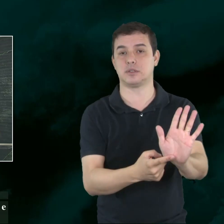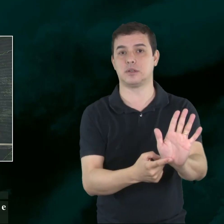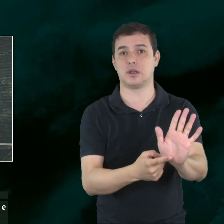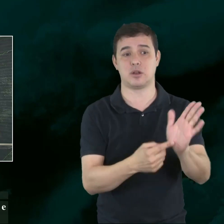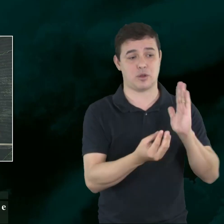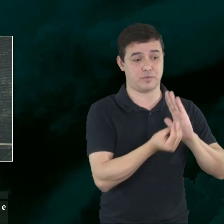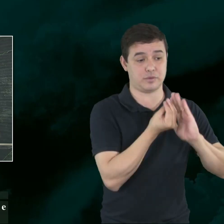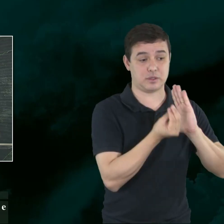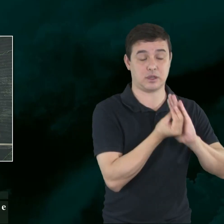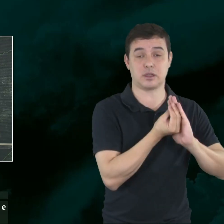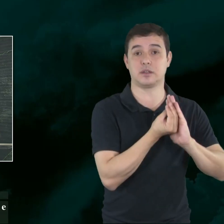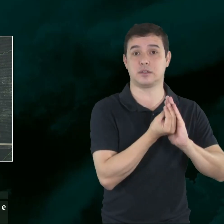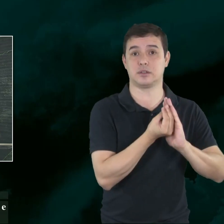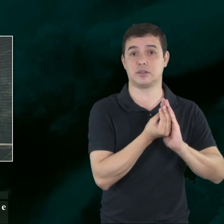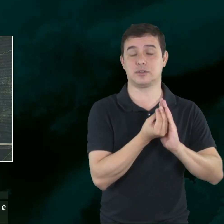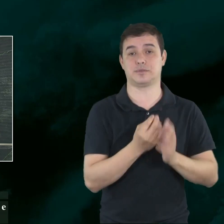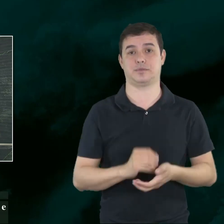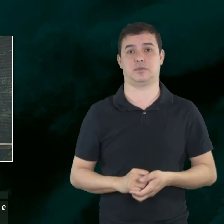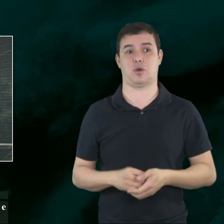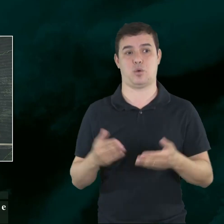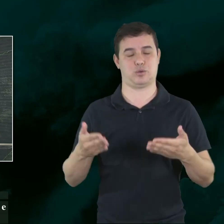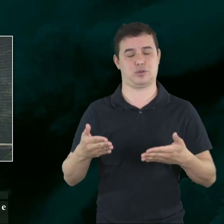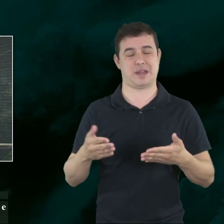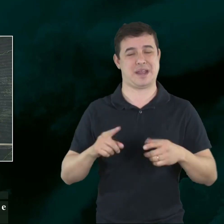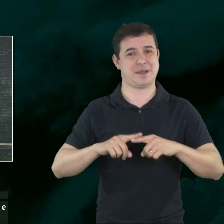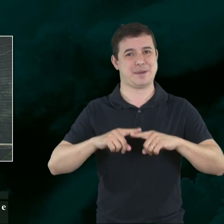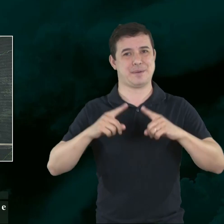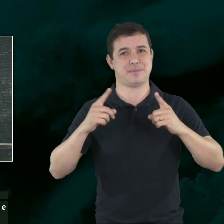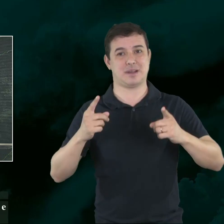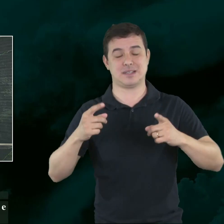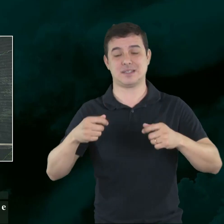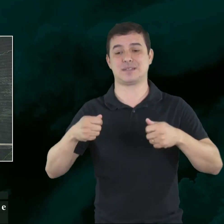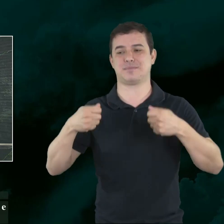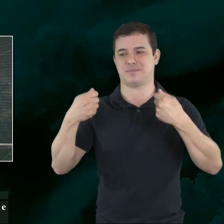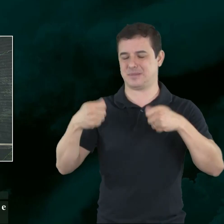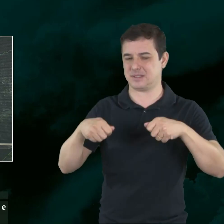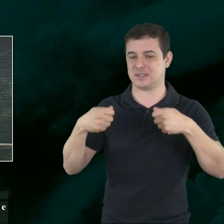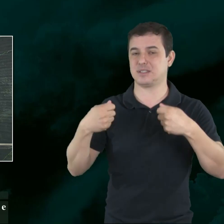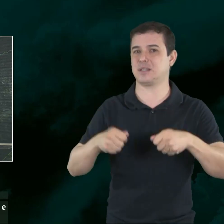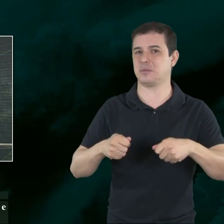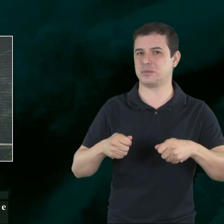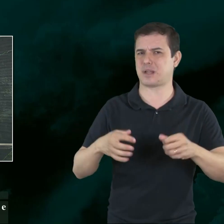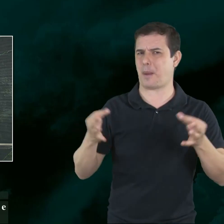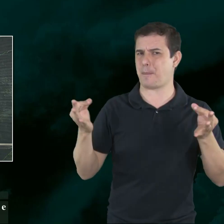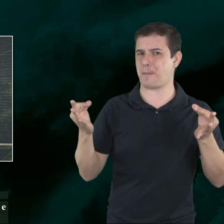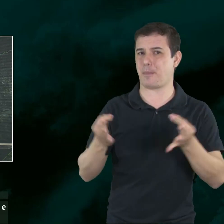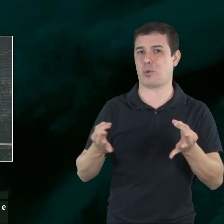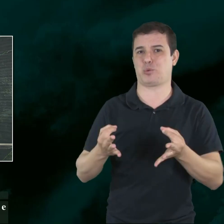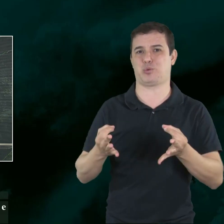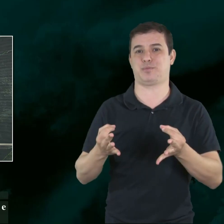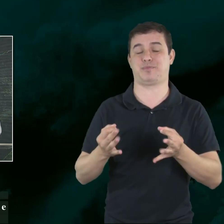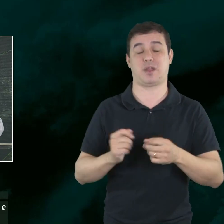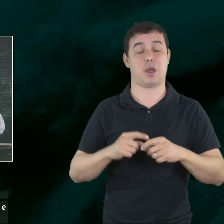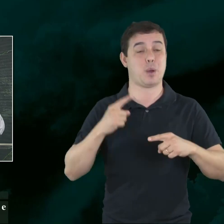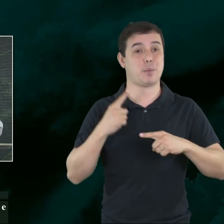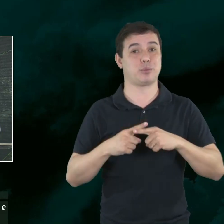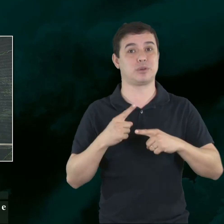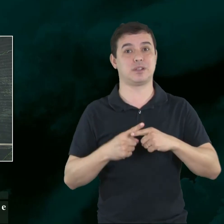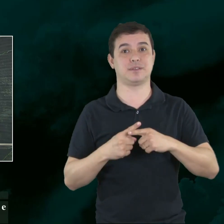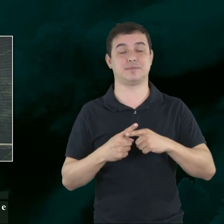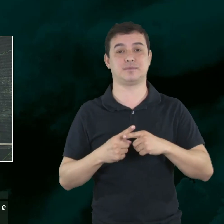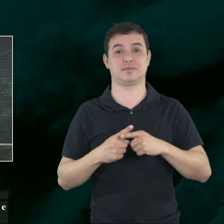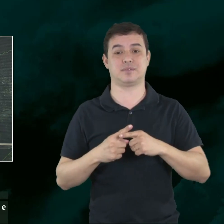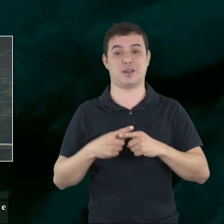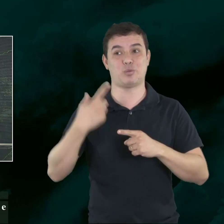né? Mas, queridos irmãos, precisamos nos preparar. Precisamos nos preparar porque virá um